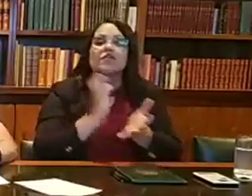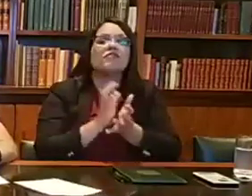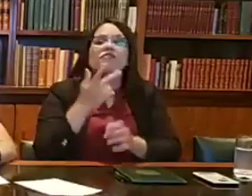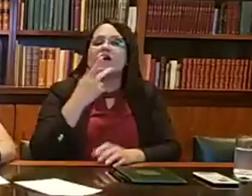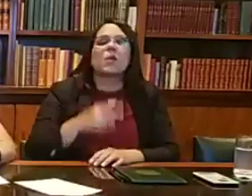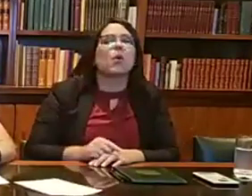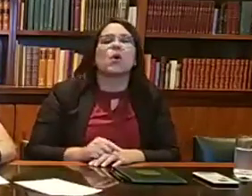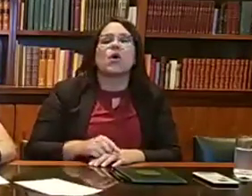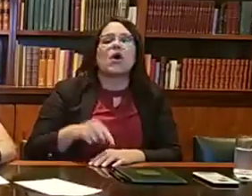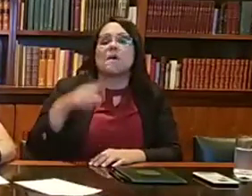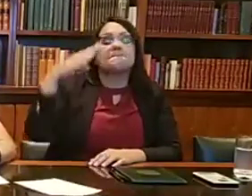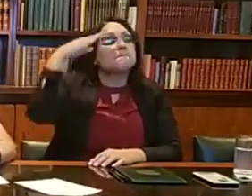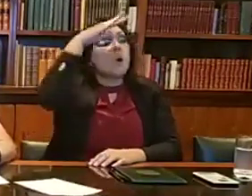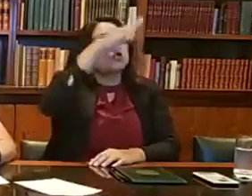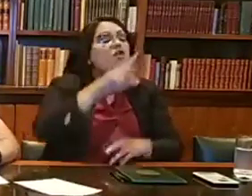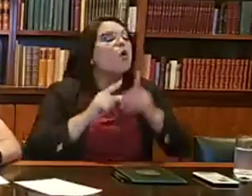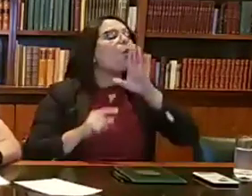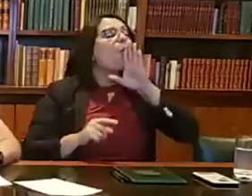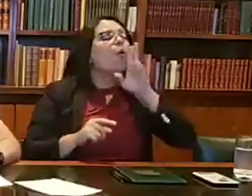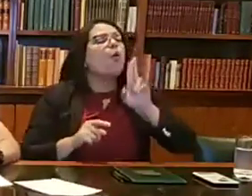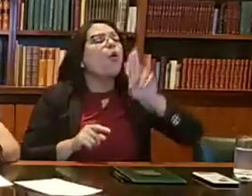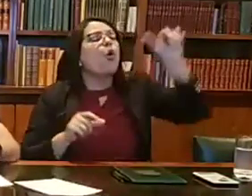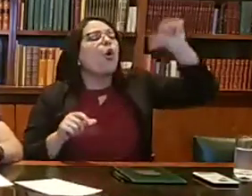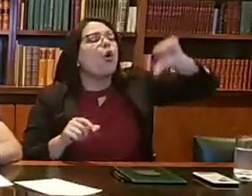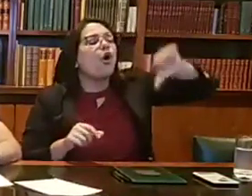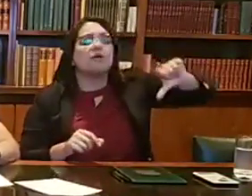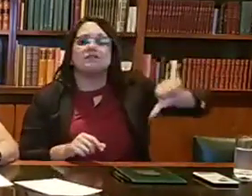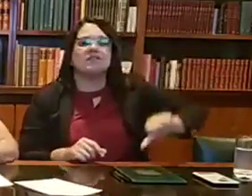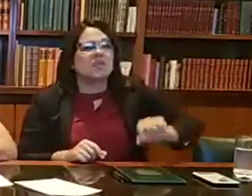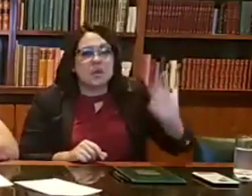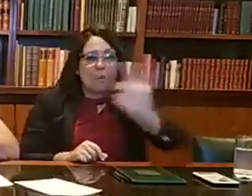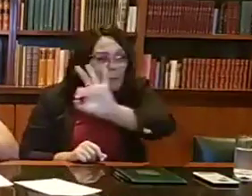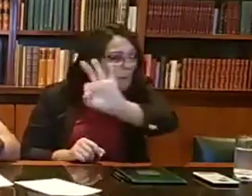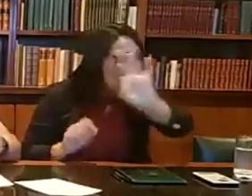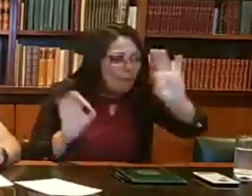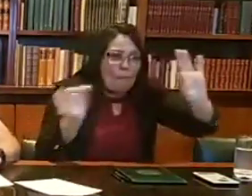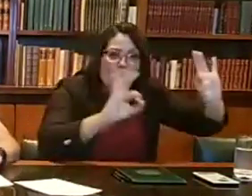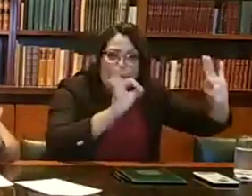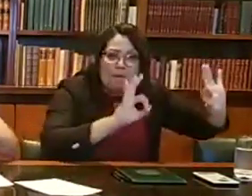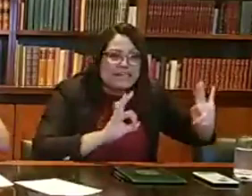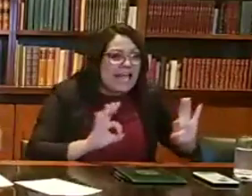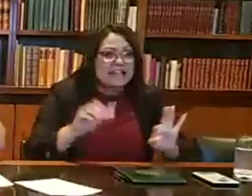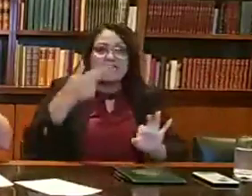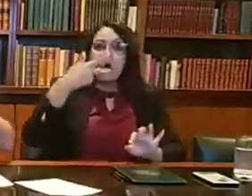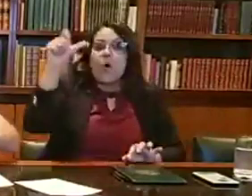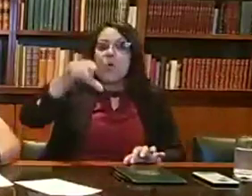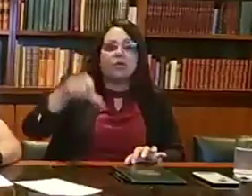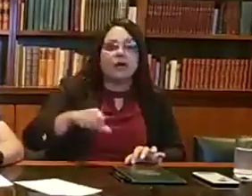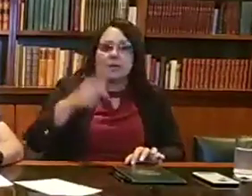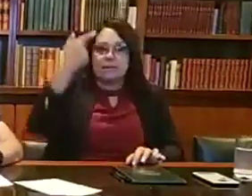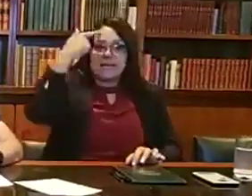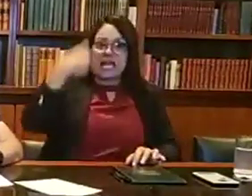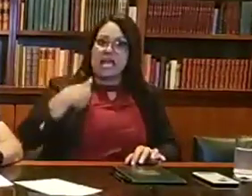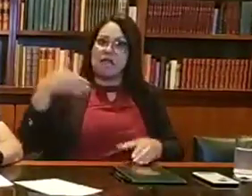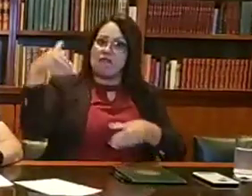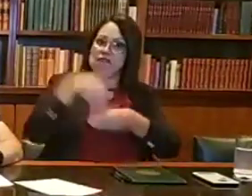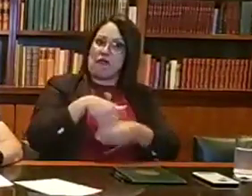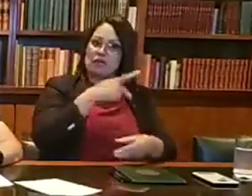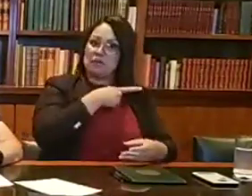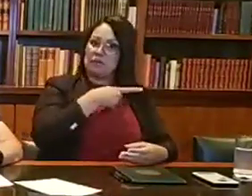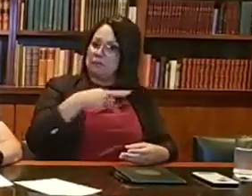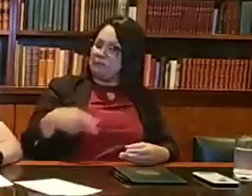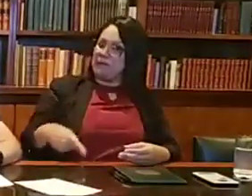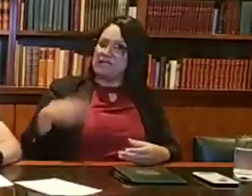vaiado e aplaudido. Não teve uma pessoa me vaiando, uma pessoa. E foi no meio do povão lá. Parecia até que eu tinha sido eleito